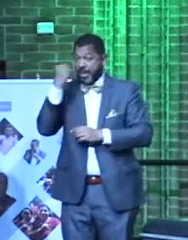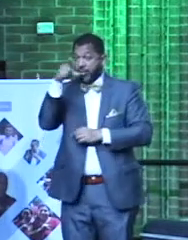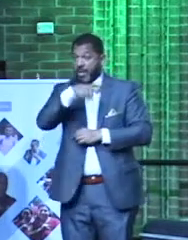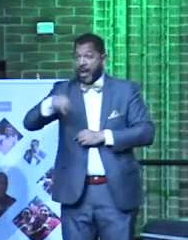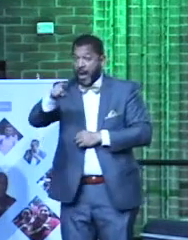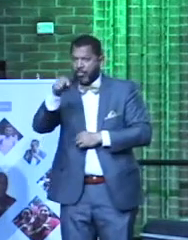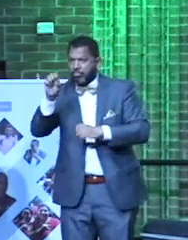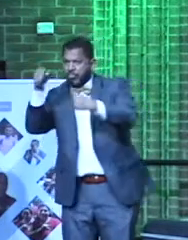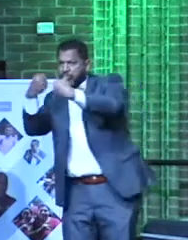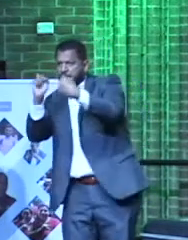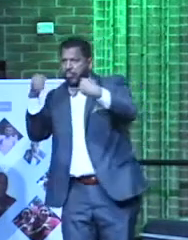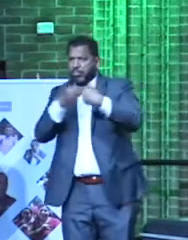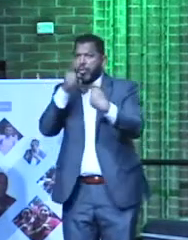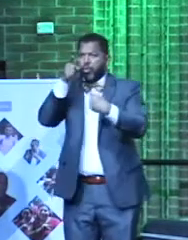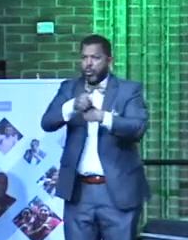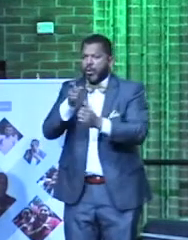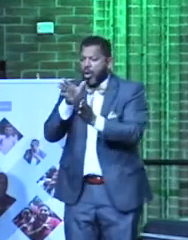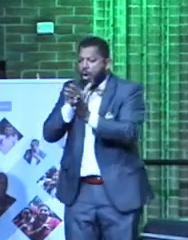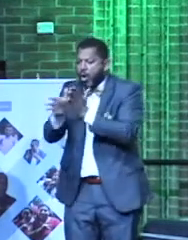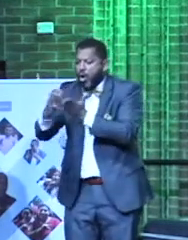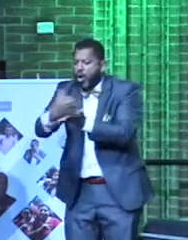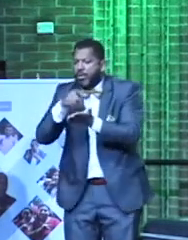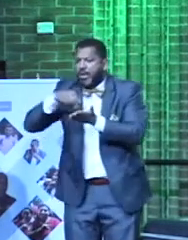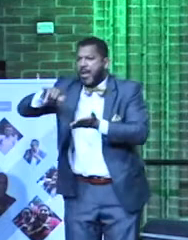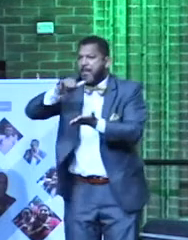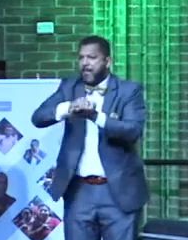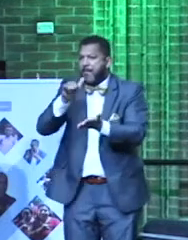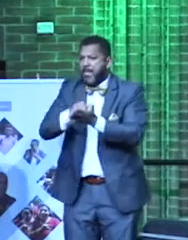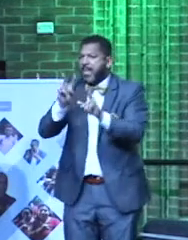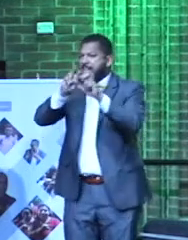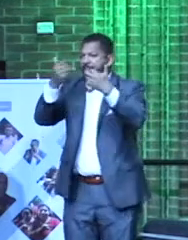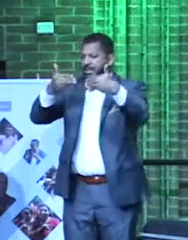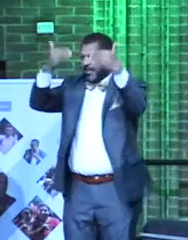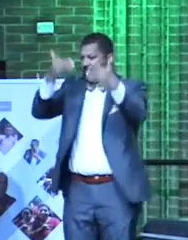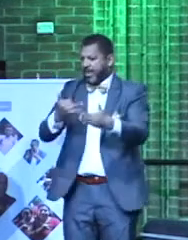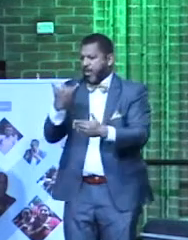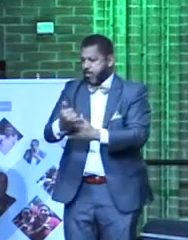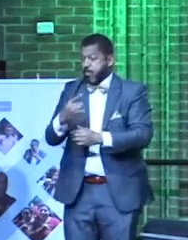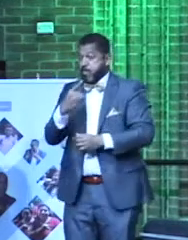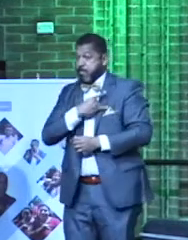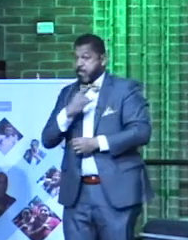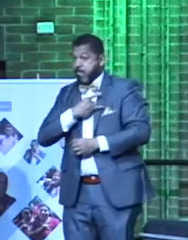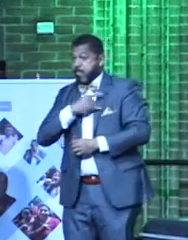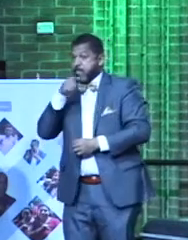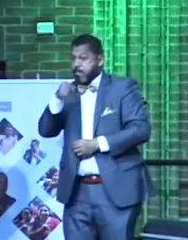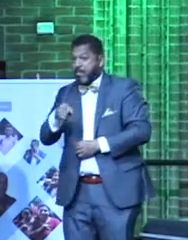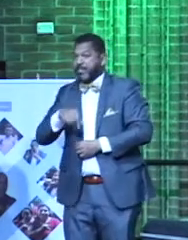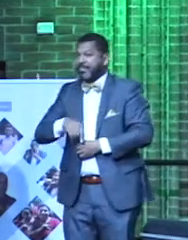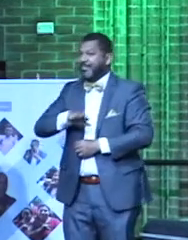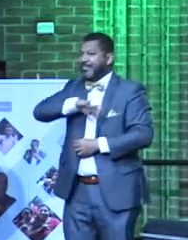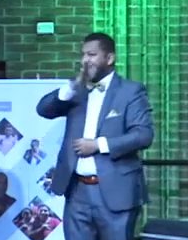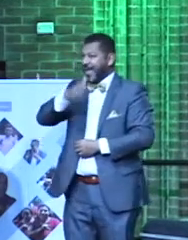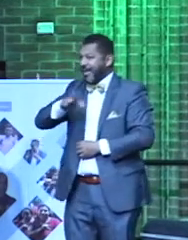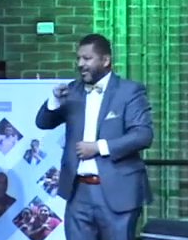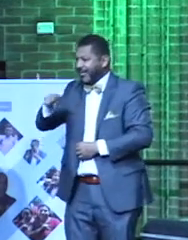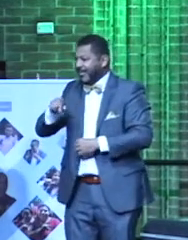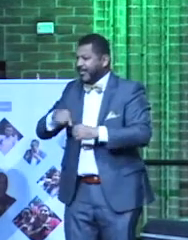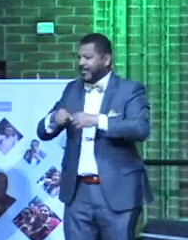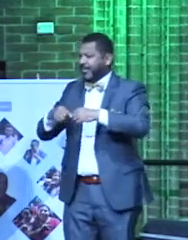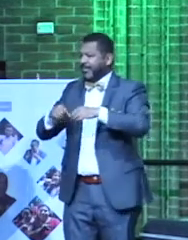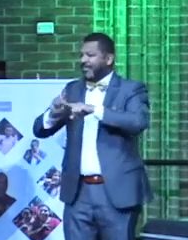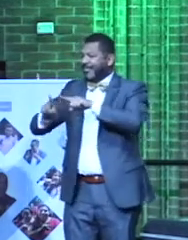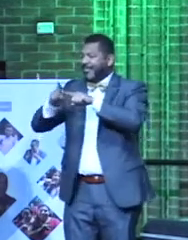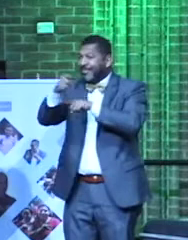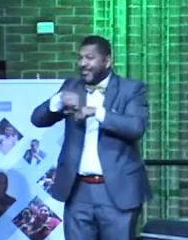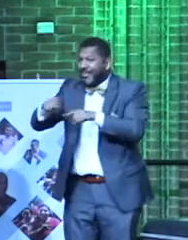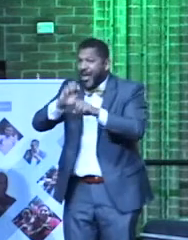en día está creando el Observatorio de la Universidad Nacional en materia de discapacidad, con la Universidad del Área Andino y la Universidad Manuela Beltrán. Son algunos de los resultados